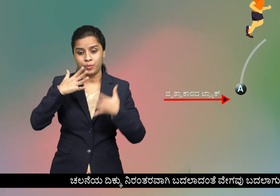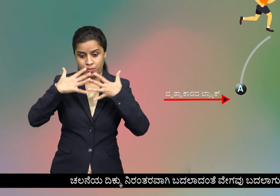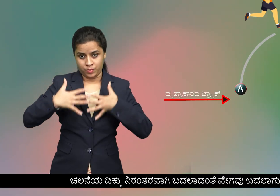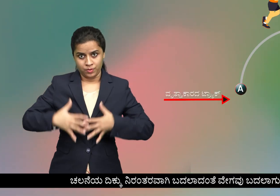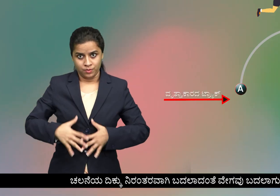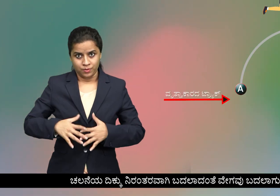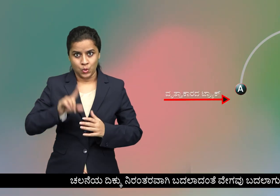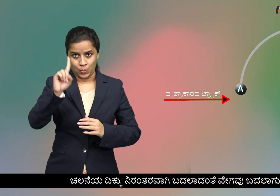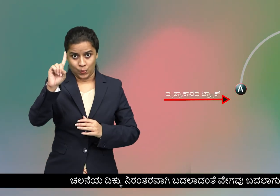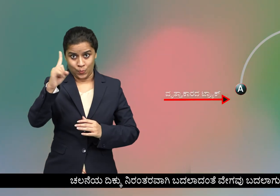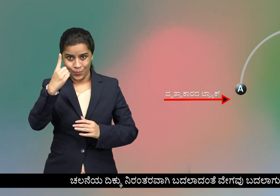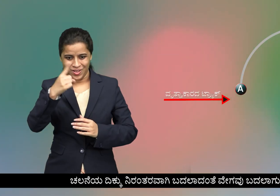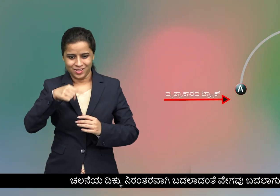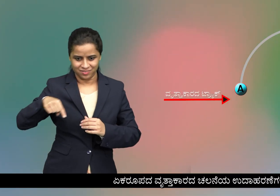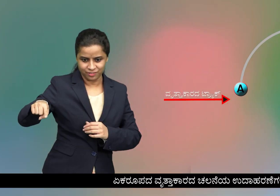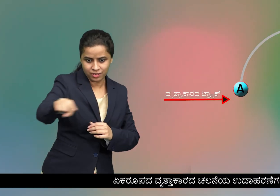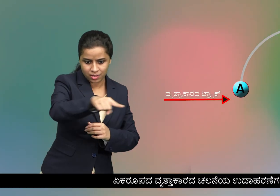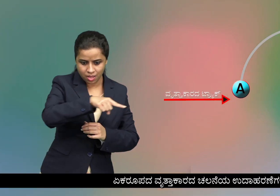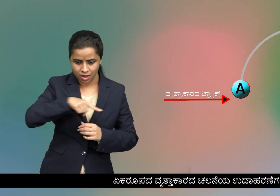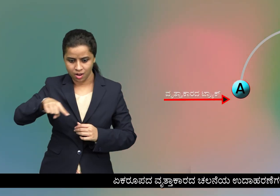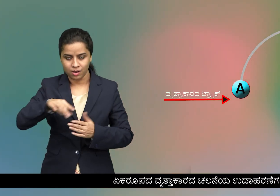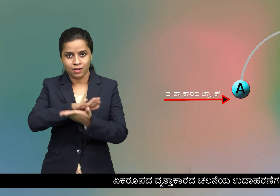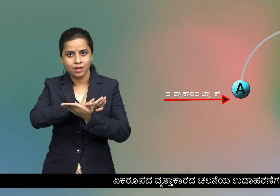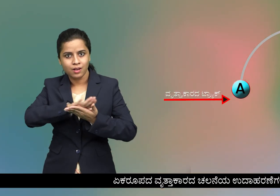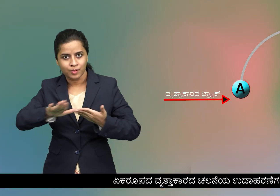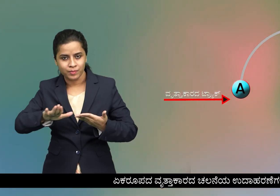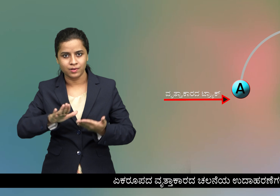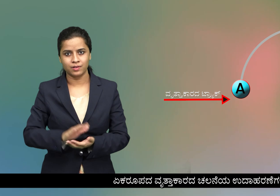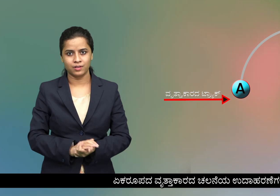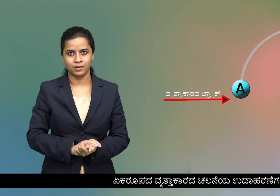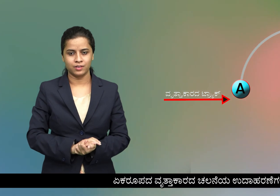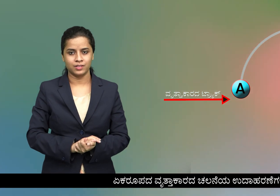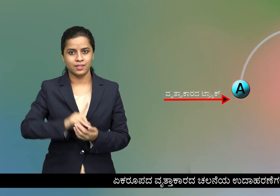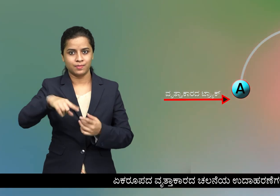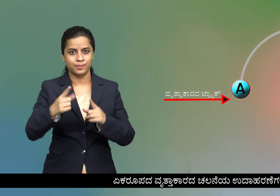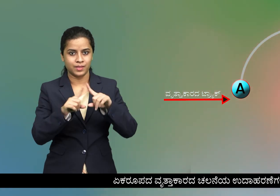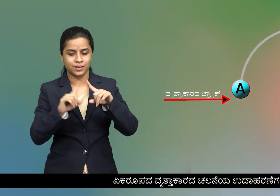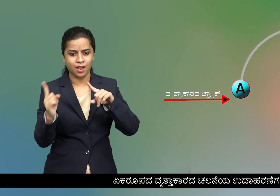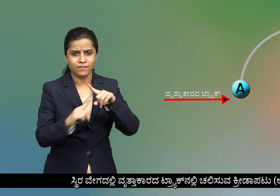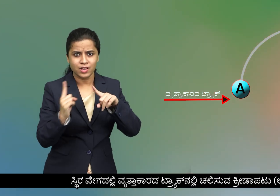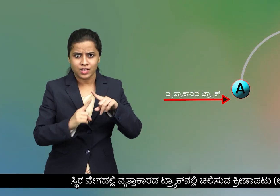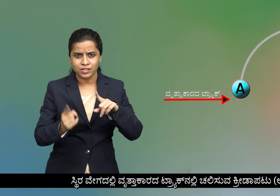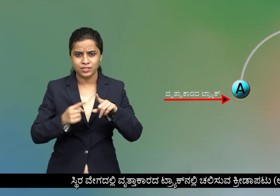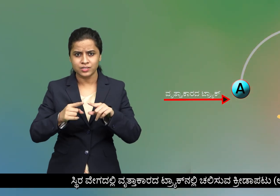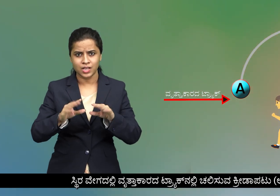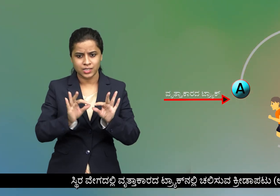ದಿಕ್ಕು ನಿರಂತರವಾಗಿ ಬದಲಾಗುತ್ತೆ. ಏಕರೂಪದ ವೃತ್ತಾಕಾರದ ಚಲನೆಯ ಉದಾಹರಣೆಗಳನ್ನ ನೋಡೋಣ. ಸ್ಥಿರ ವೇಗದಲ್ಲಿ